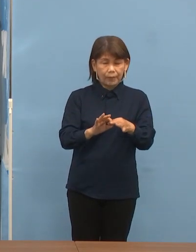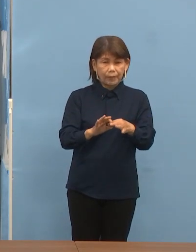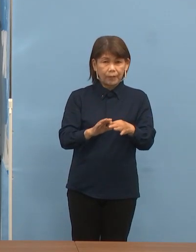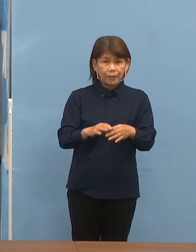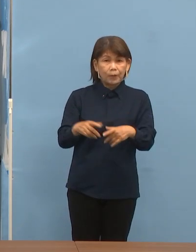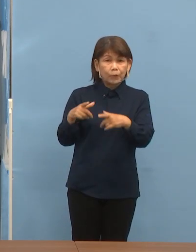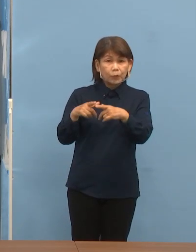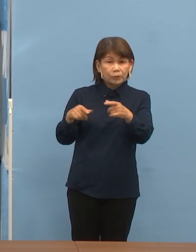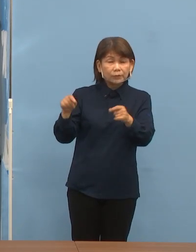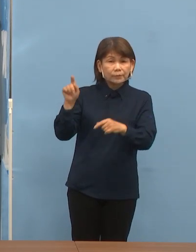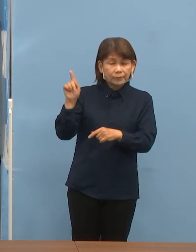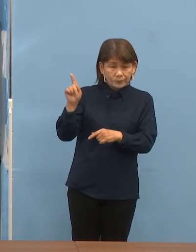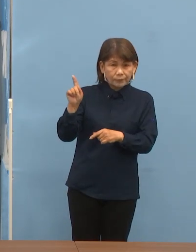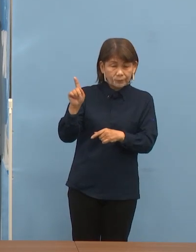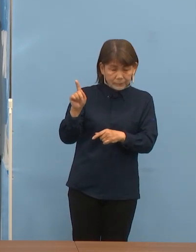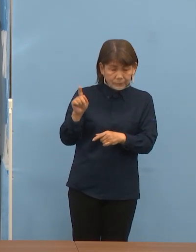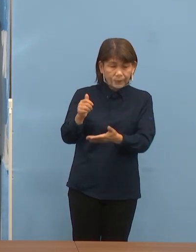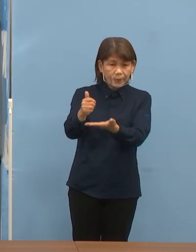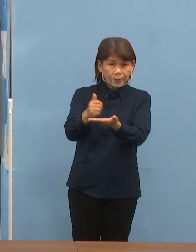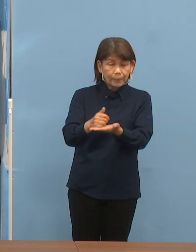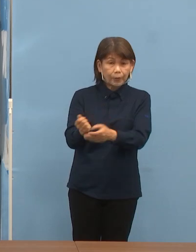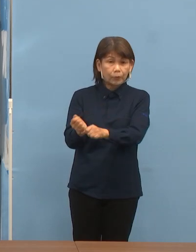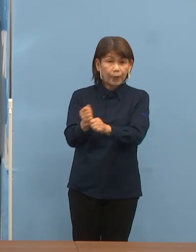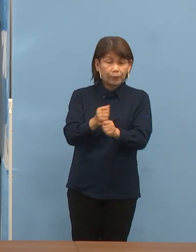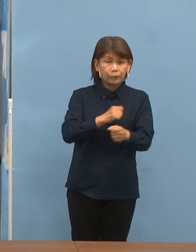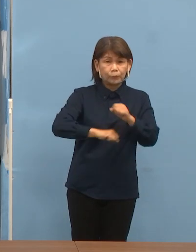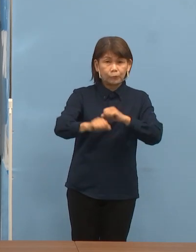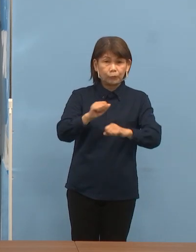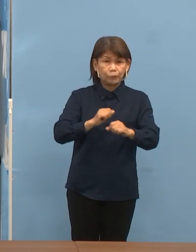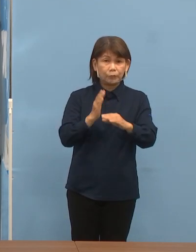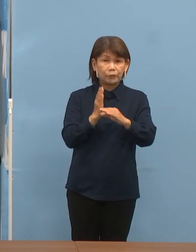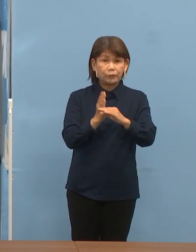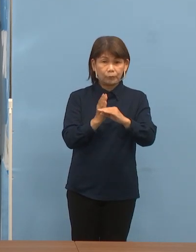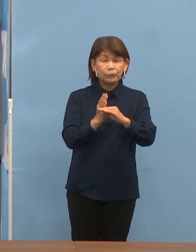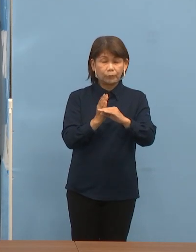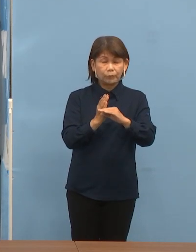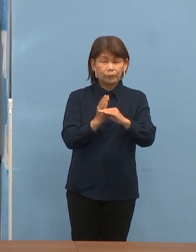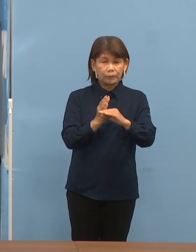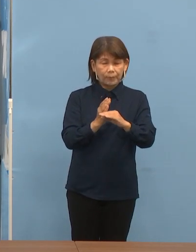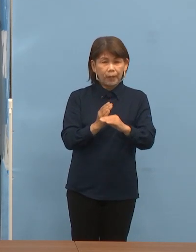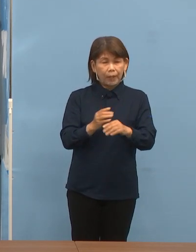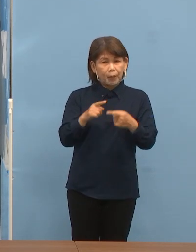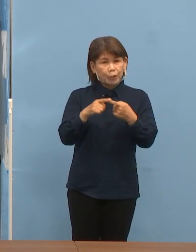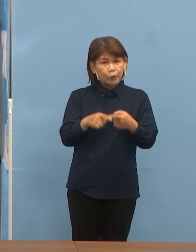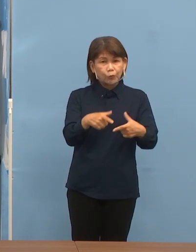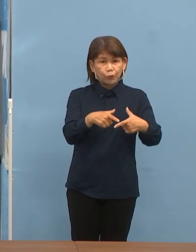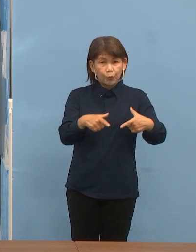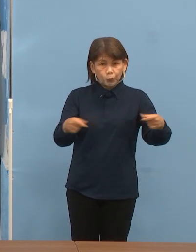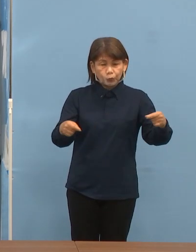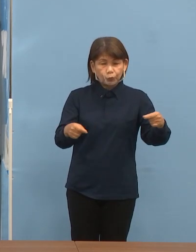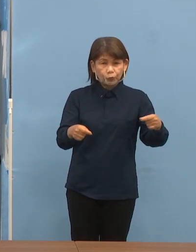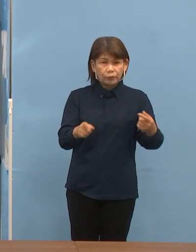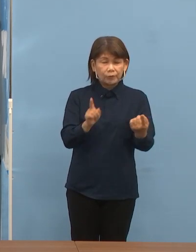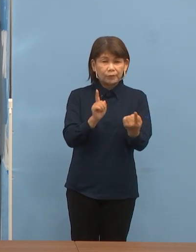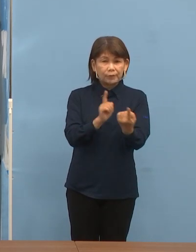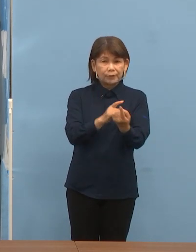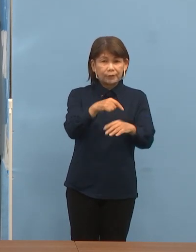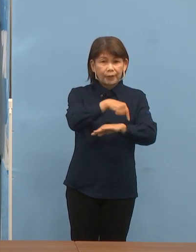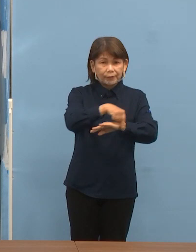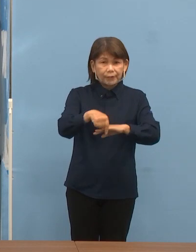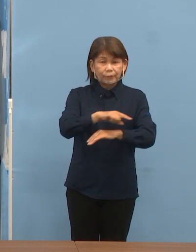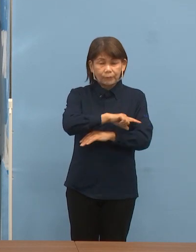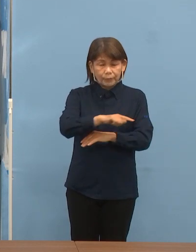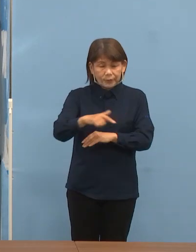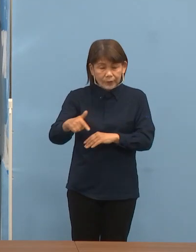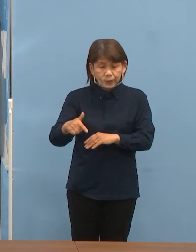回復に向けて取り組みが始まっているかと思いますけれども、はい、水際対策など含めて何か具体的に県としてお考えになっていることが